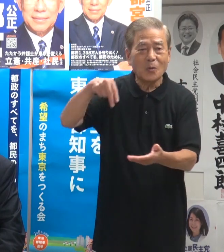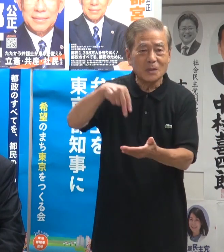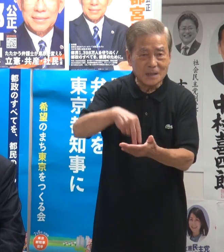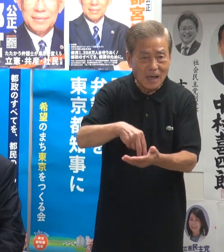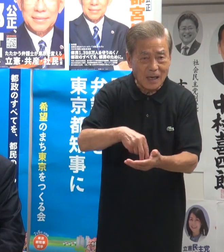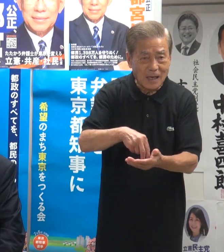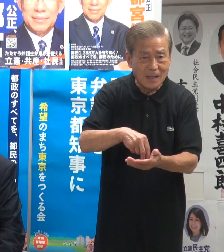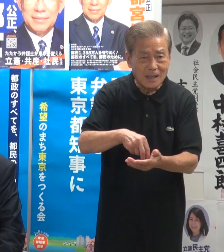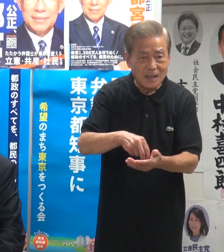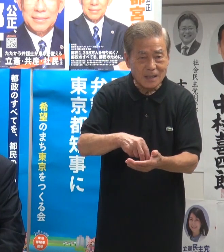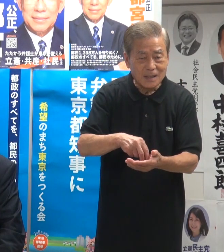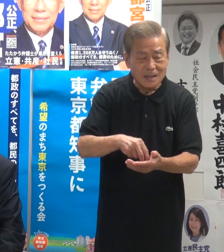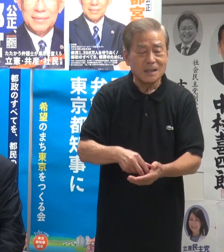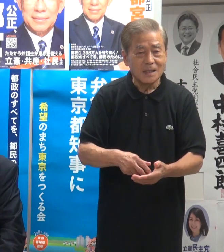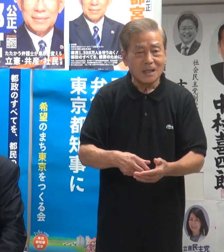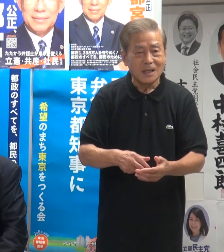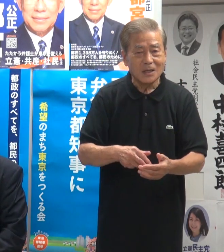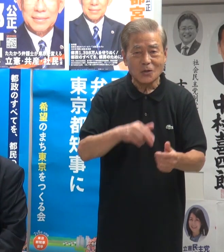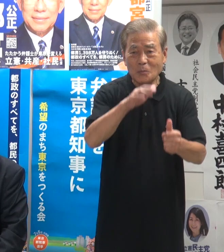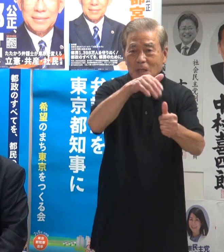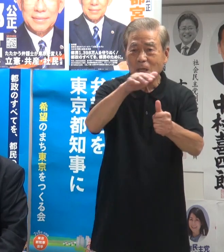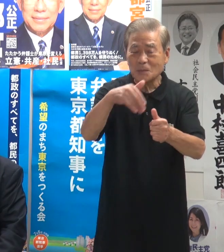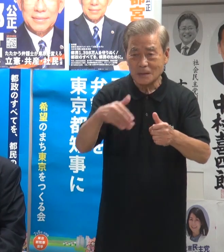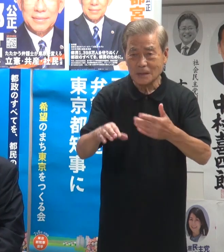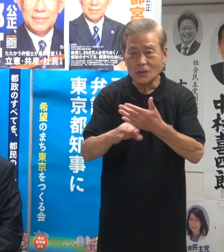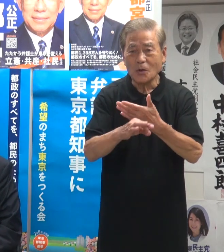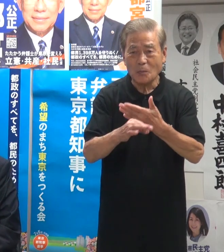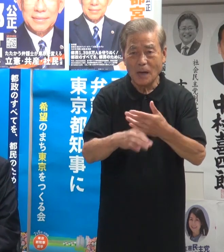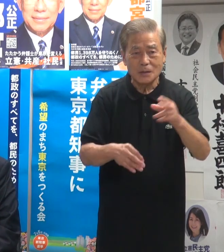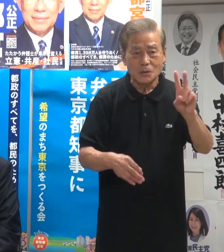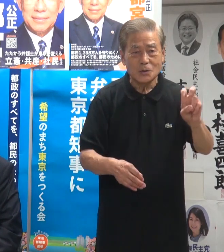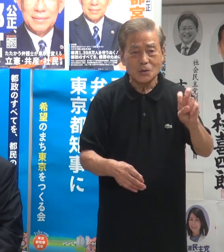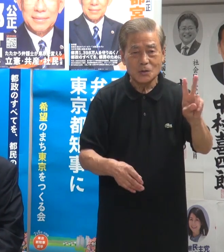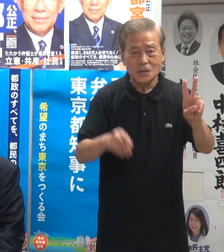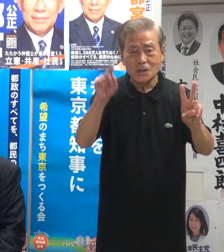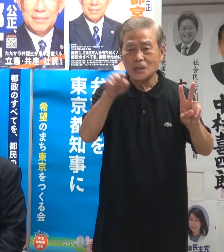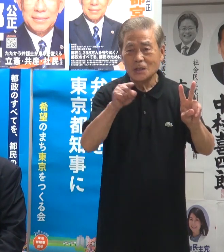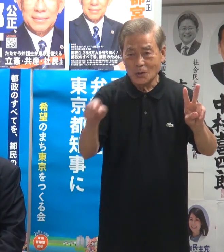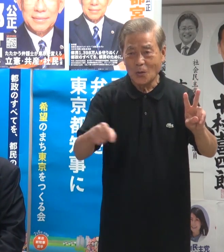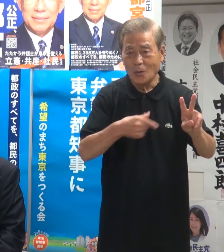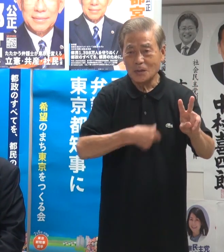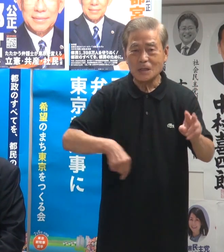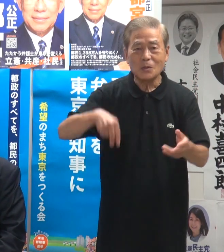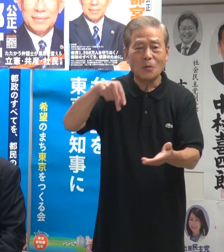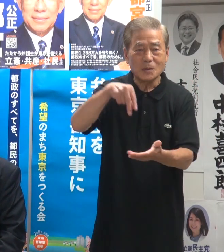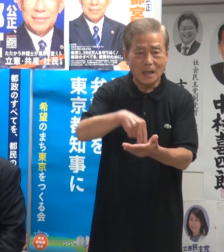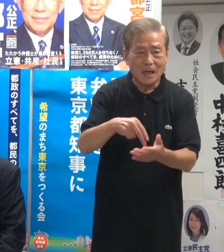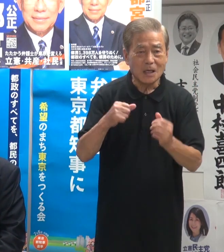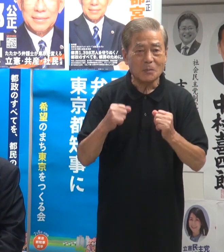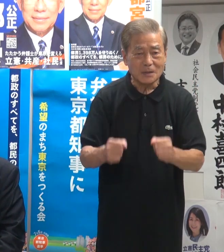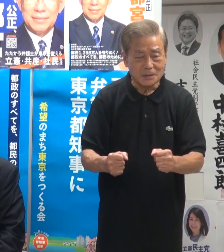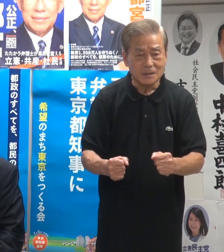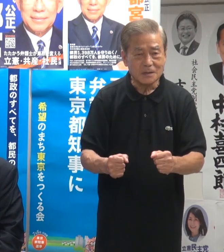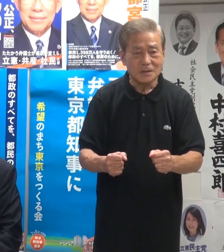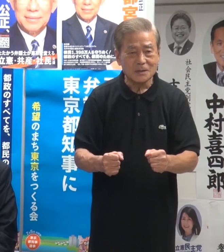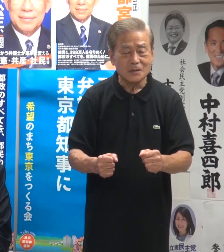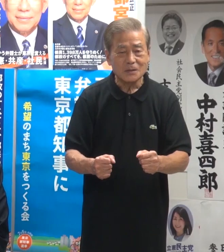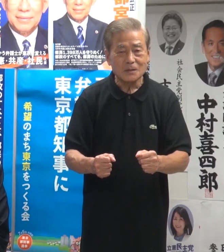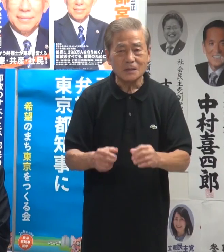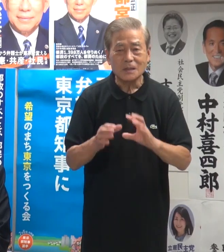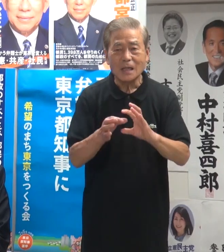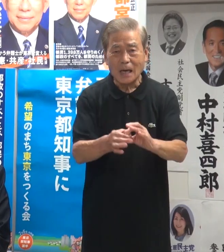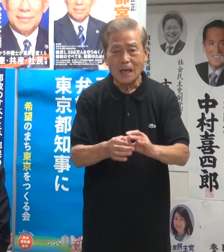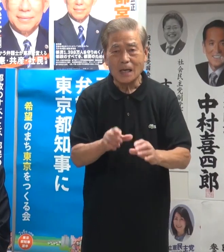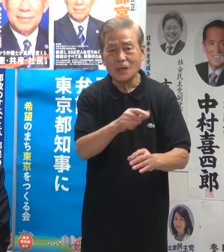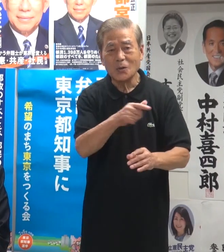1ページ用意します、二十何名いますから二十何ページ用意します、それで出たくない人は別に答えいりません、ち